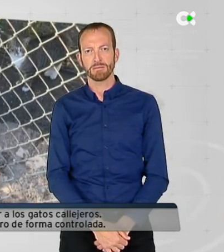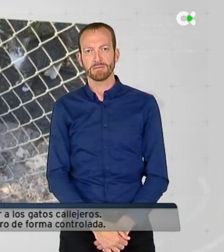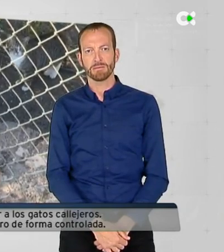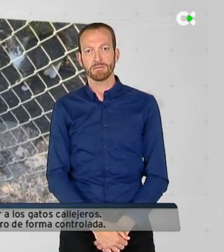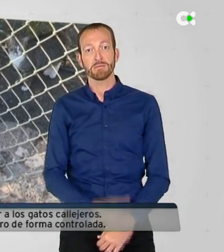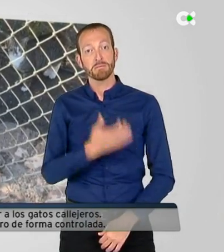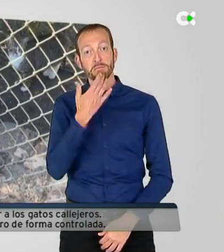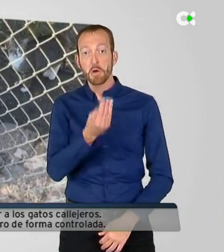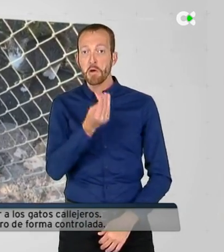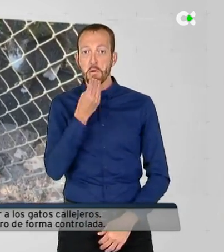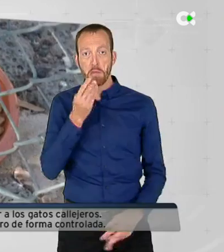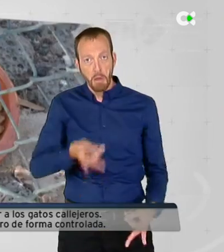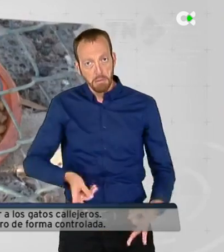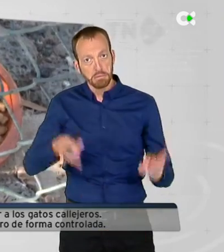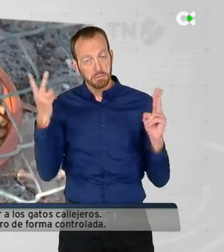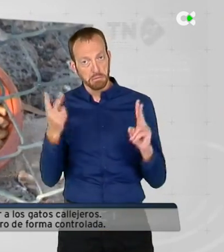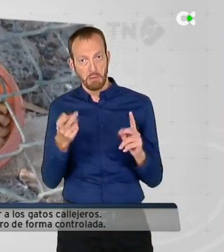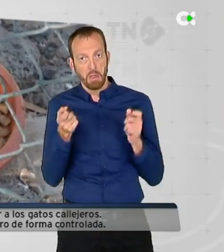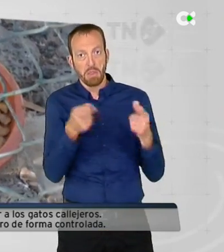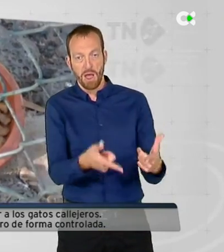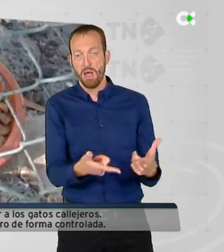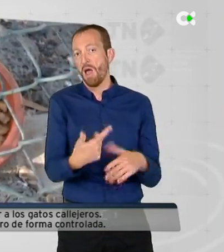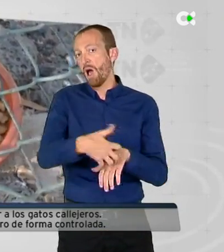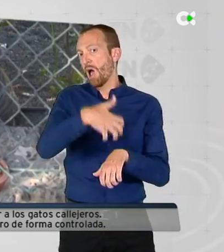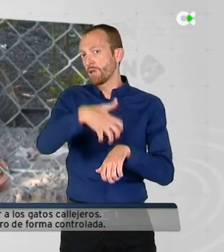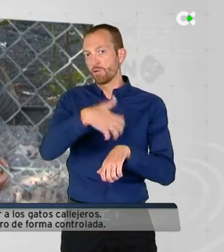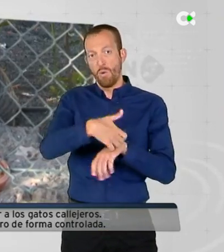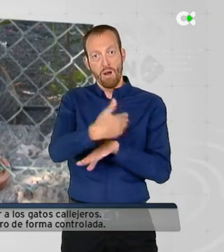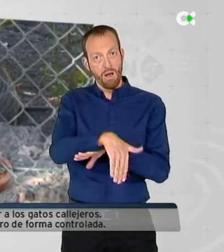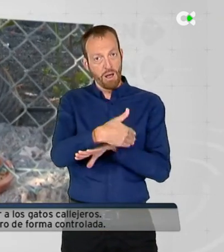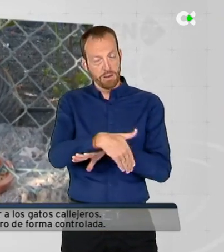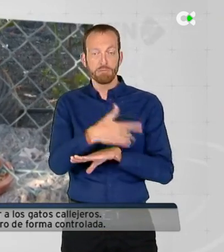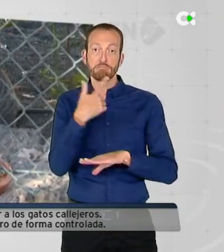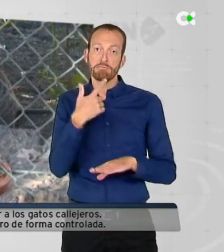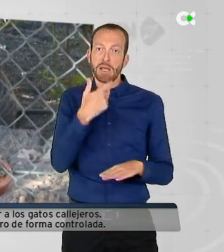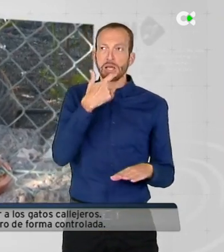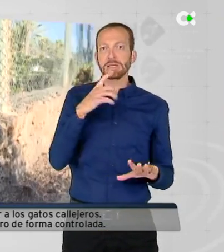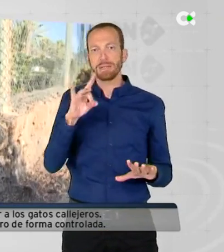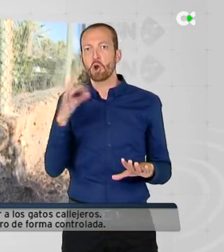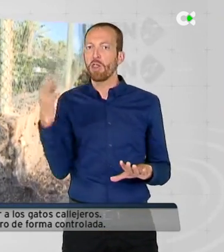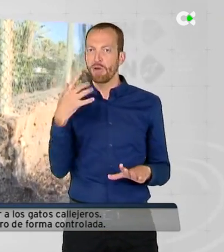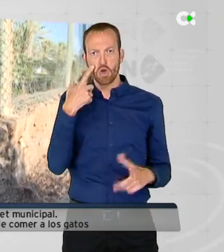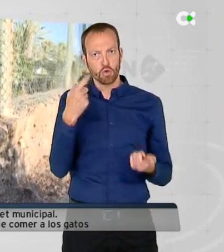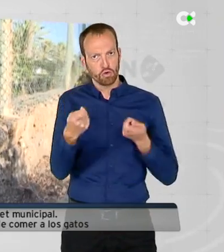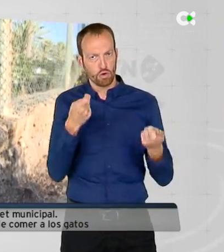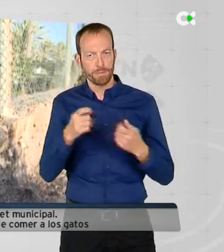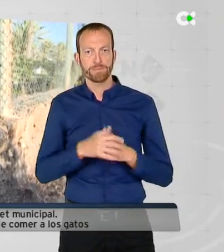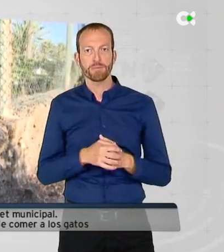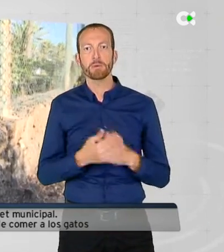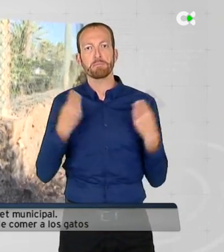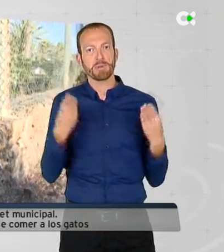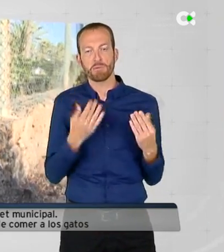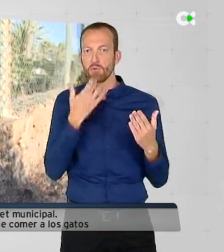Permitir dar de comer a los gatos callejeros. Teguise dice que sí, pero de forma controlada. Con un carné